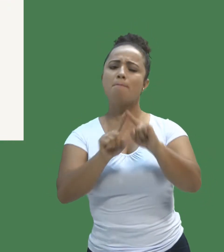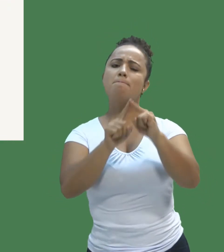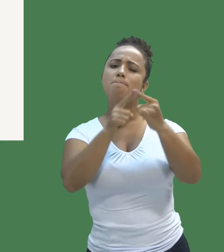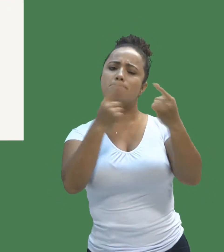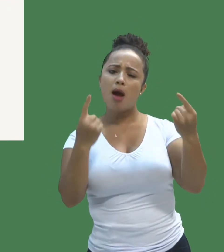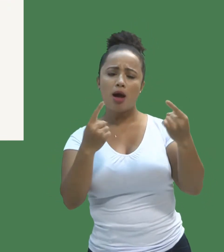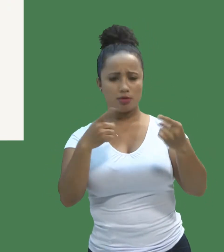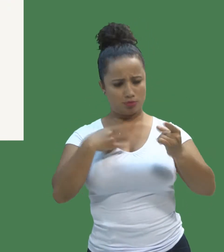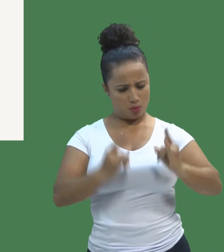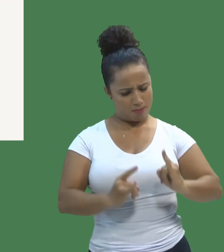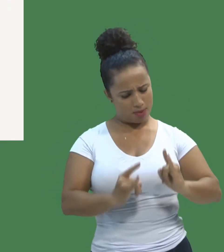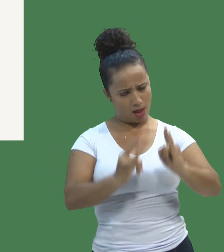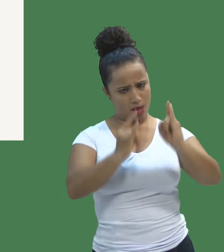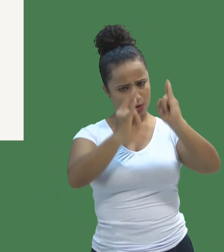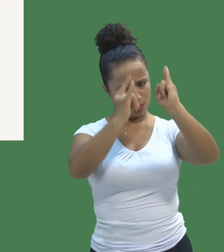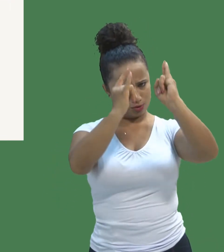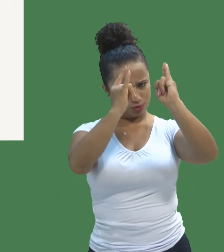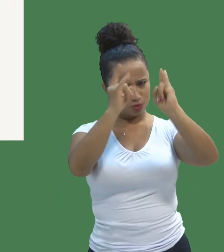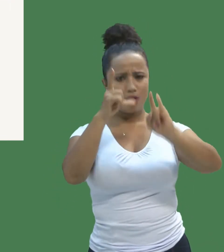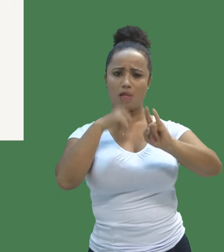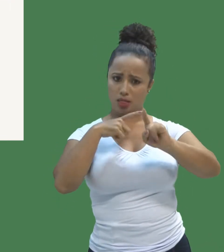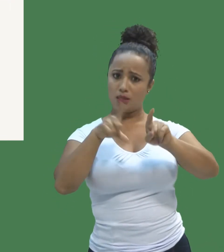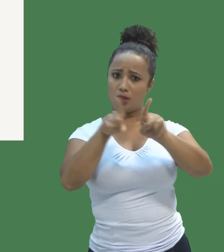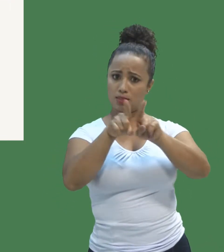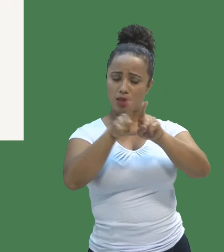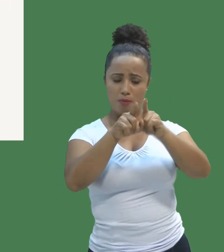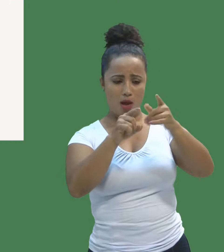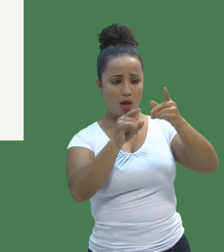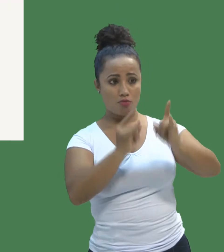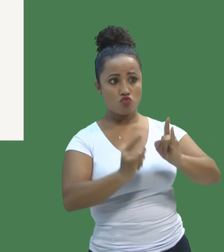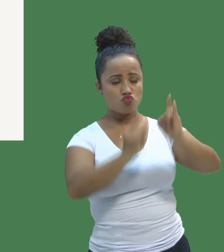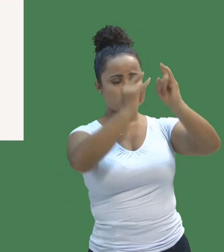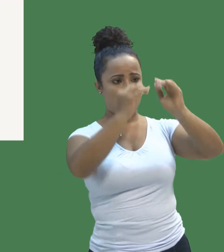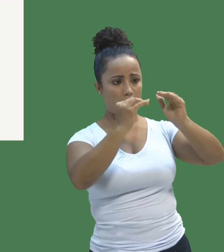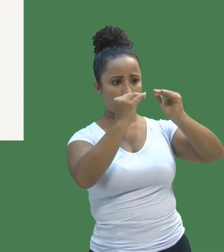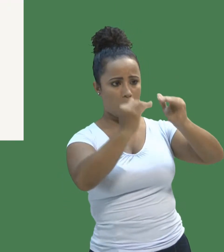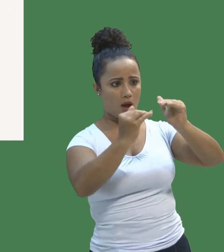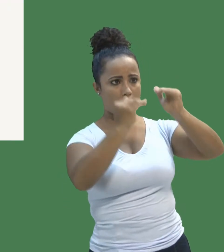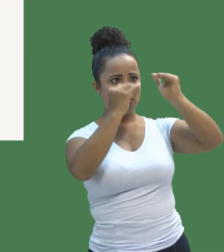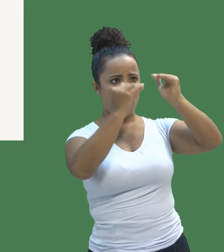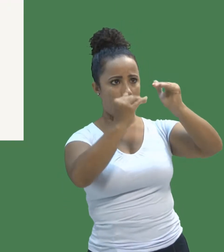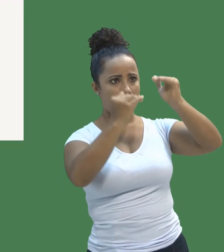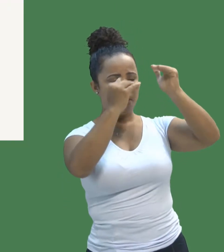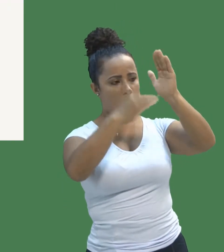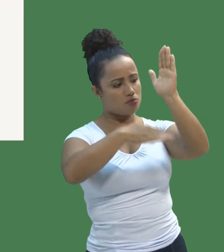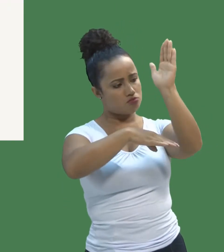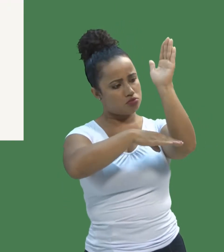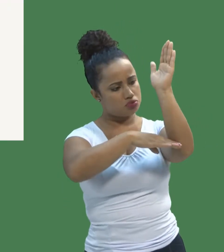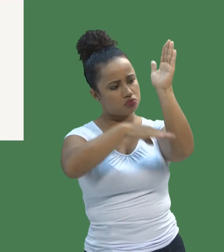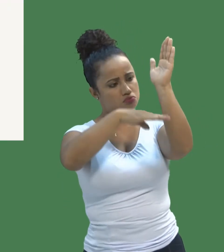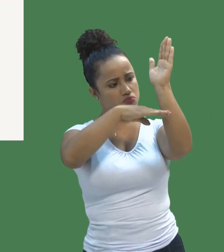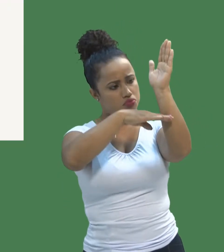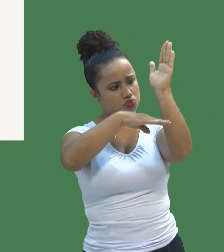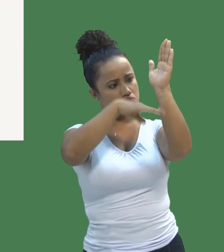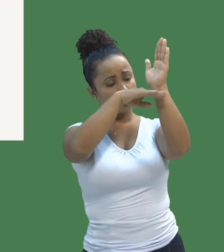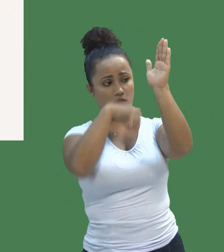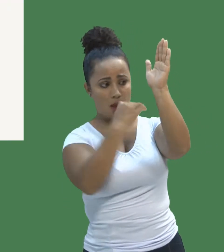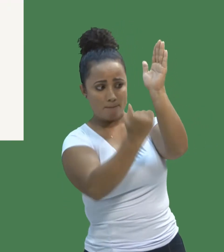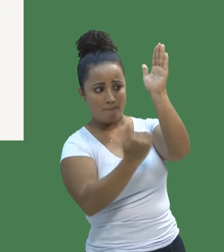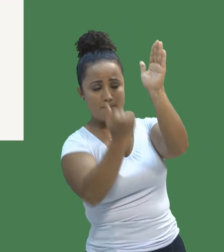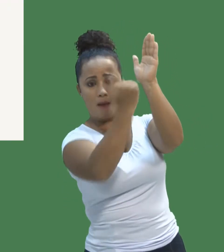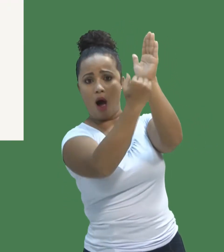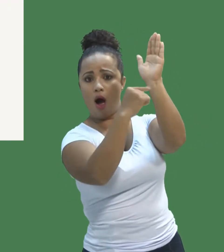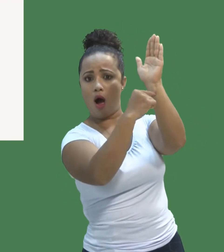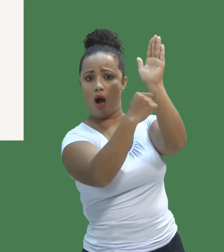sobrevivência da humanidade. Mas num edifício existem também os andares